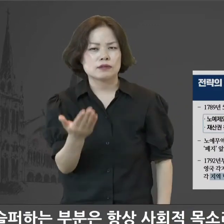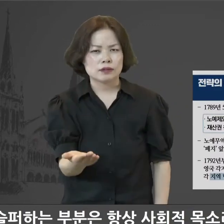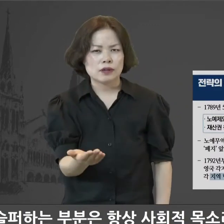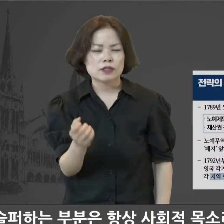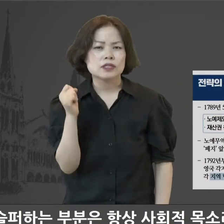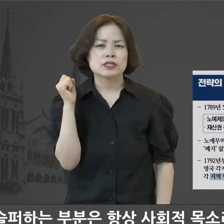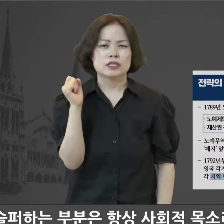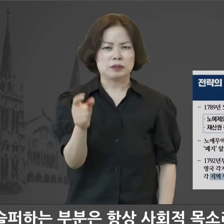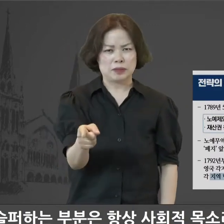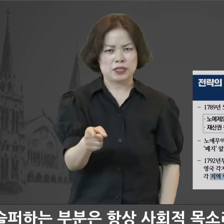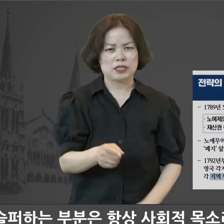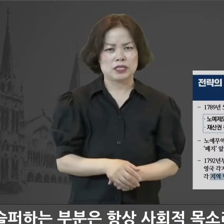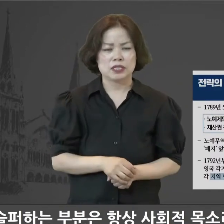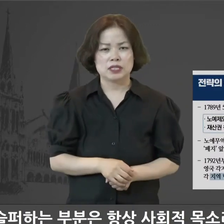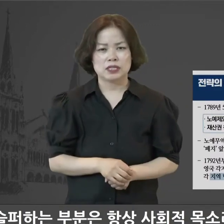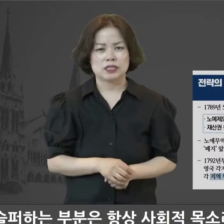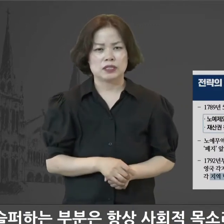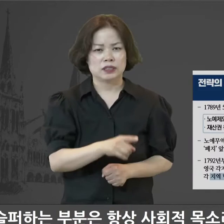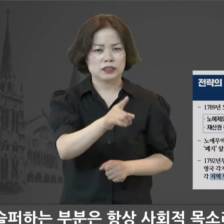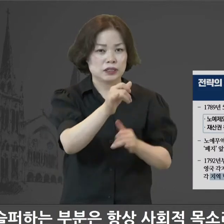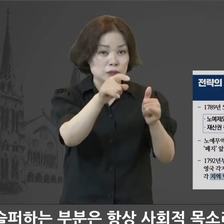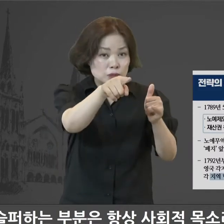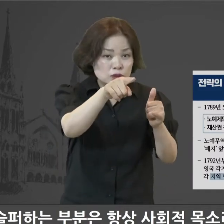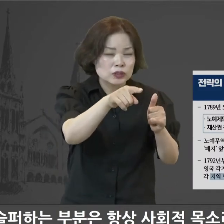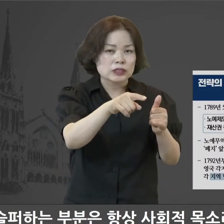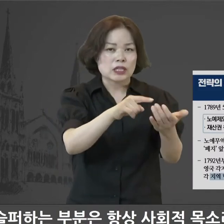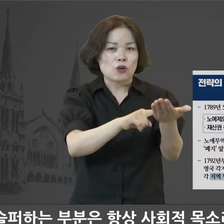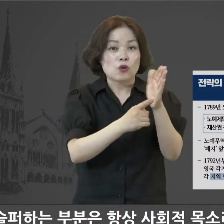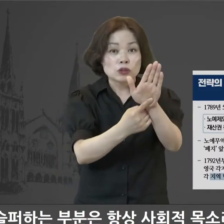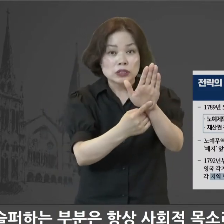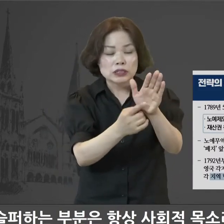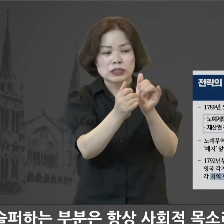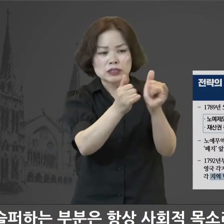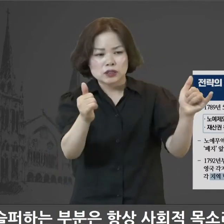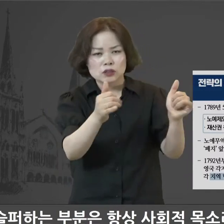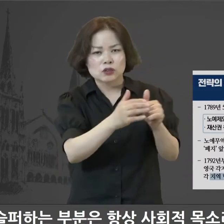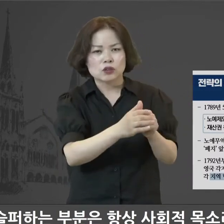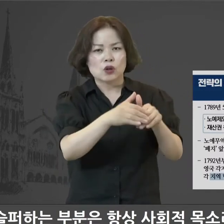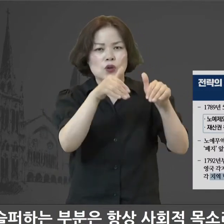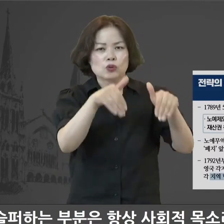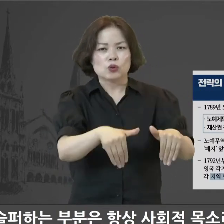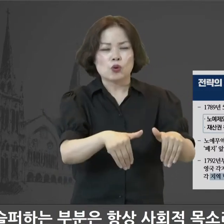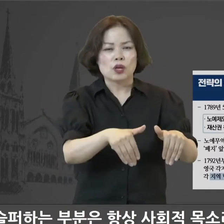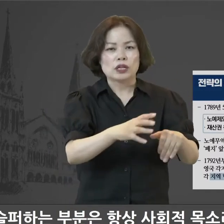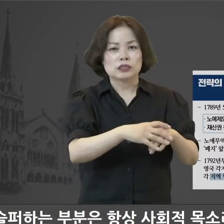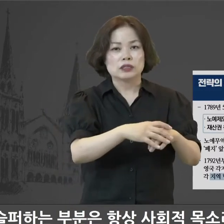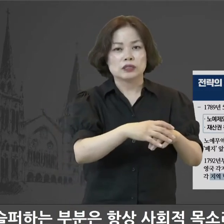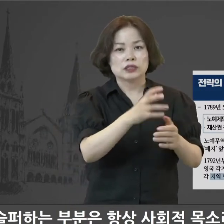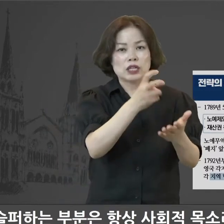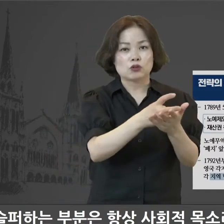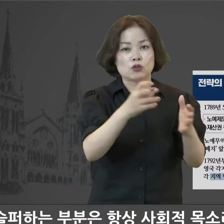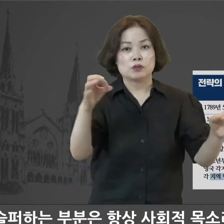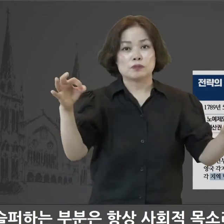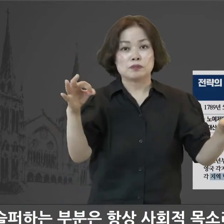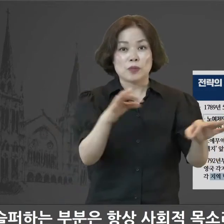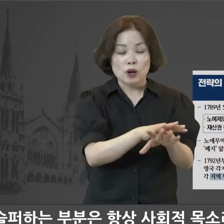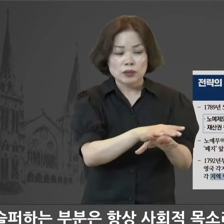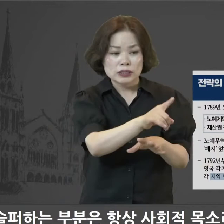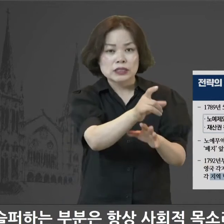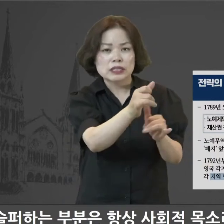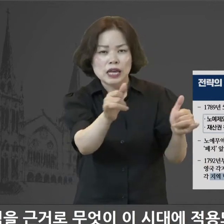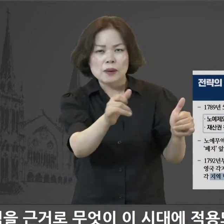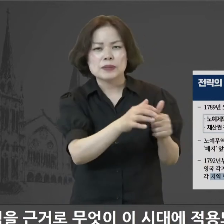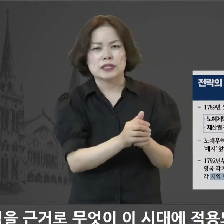이미 윌버포스라는 인물이 영국에서 노예무역을 폐지했던 역사가 있지 않습니까? 어떻게 저